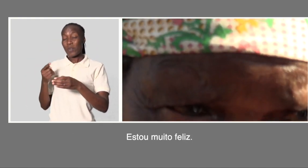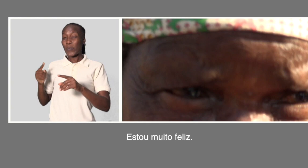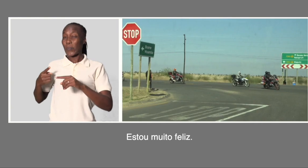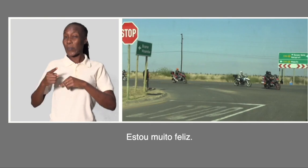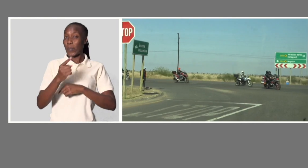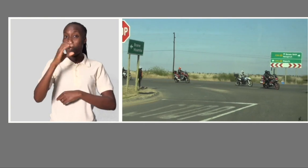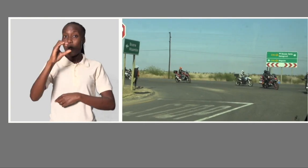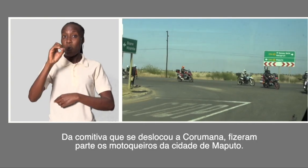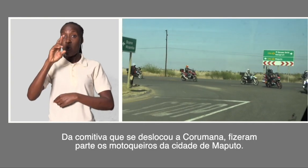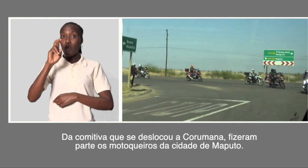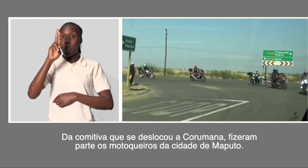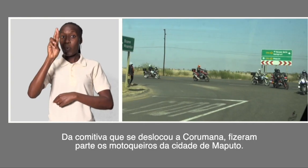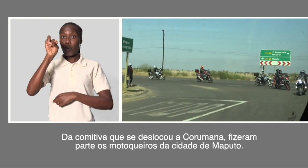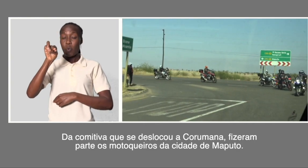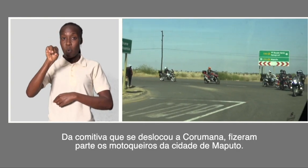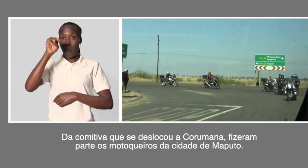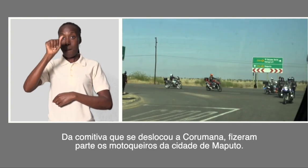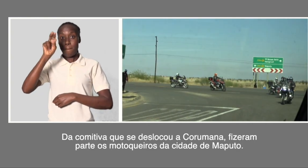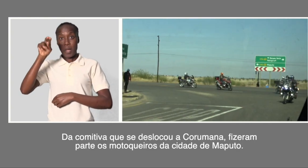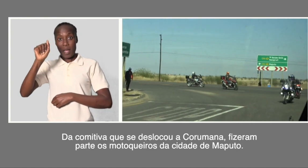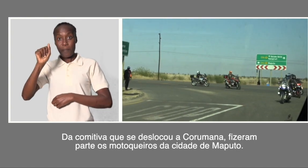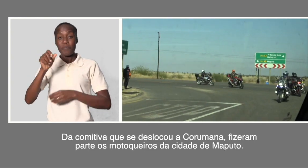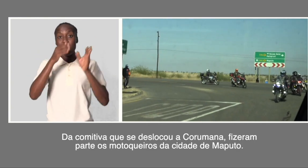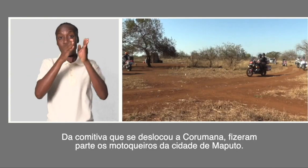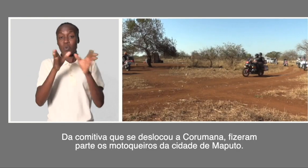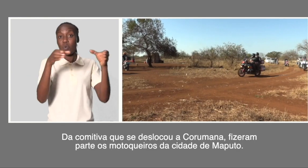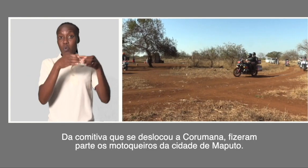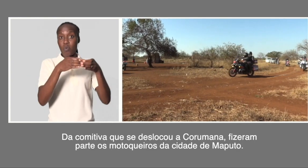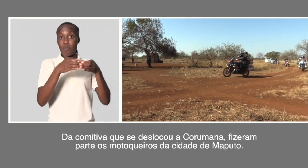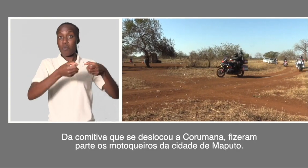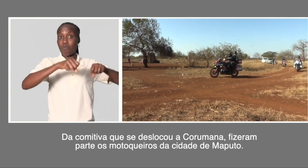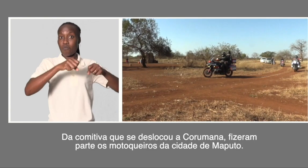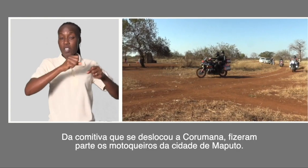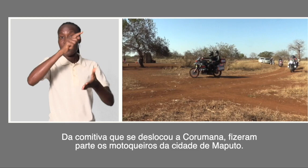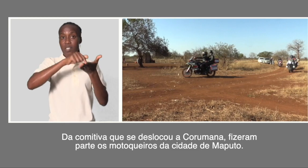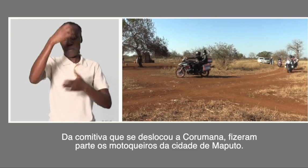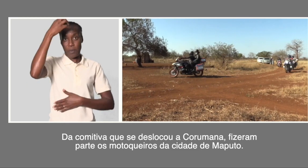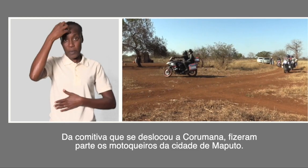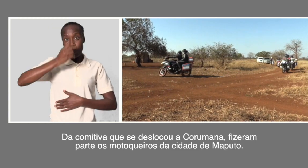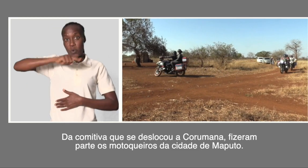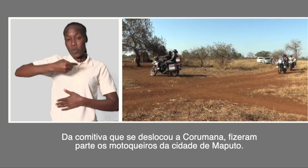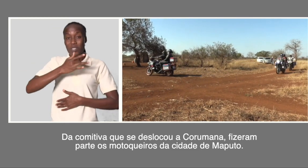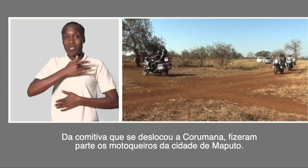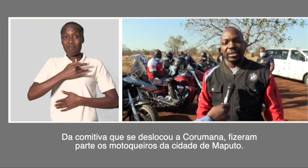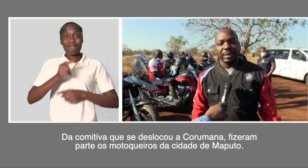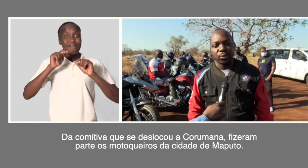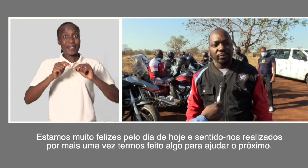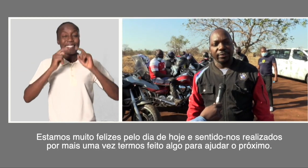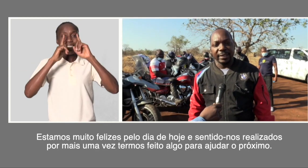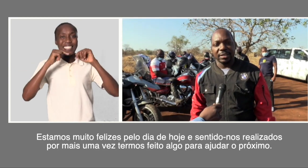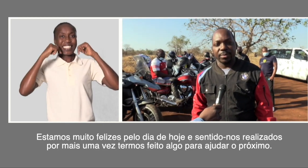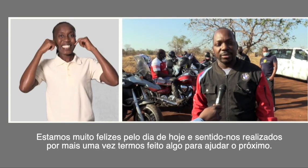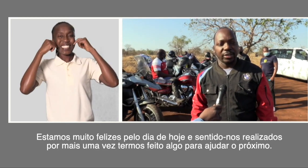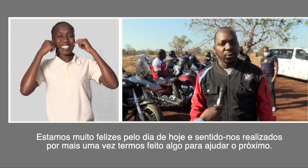Da comitiva que se deslocou na Curumana, fizeram parte os motoqueiros da cidade de Maputo. Estamos